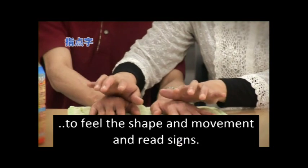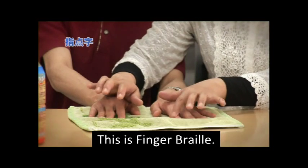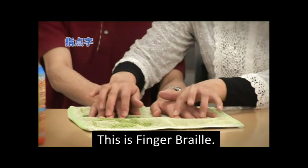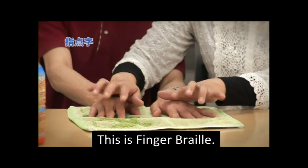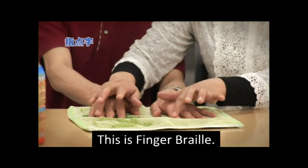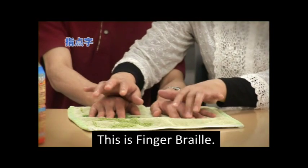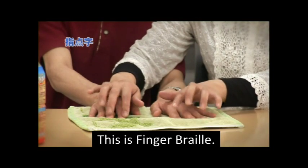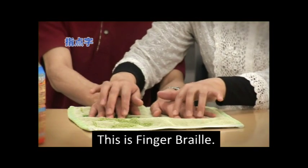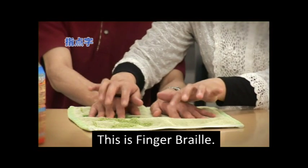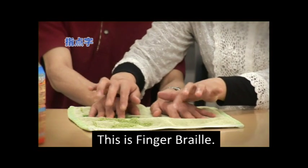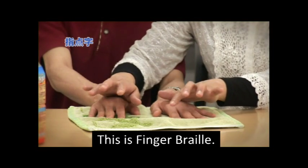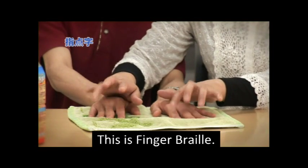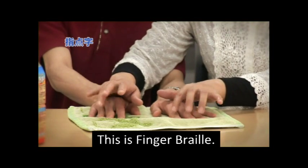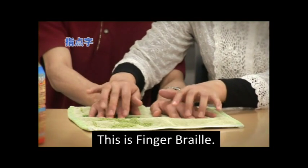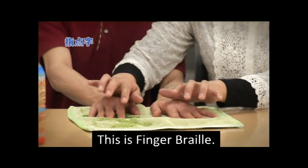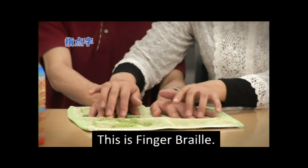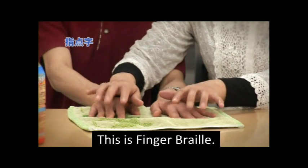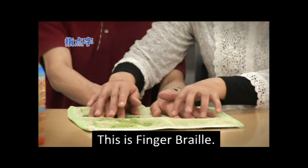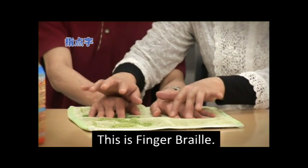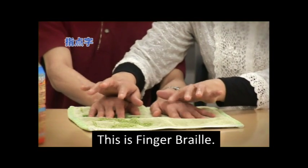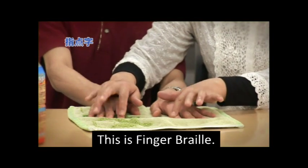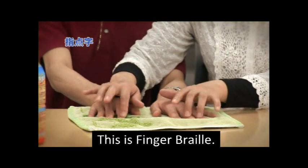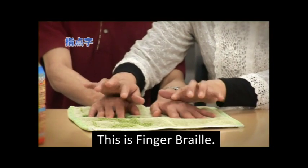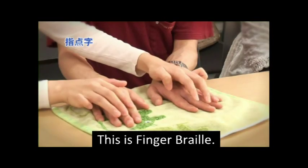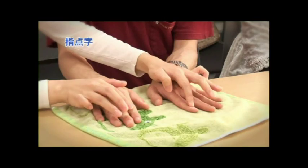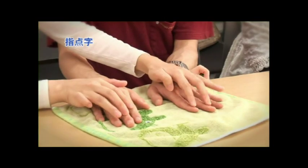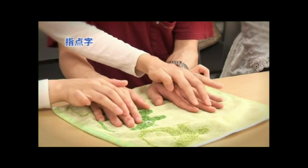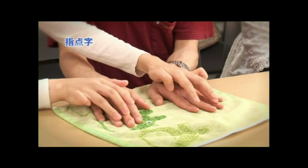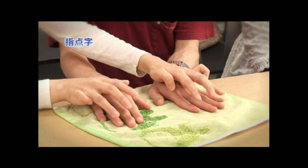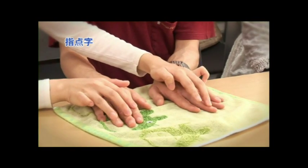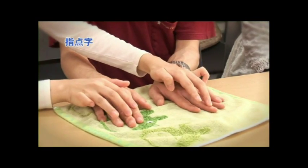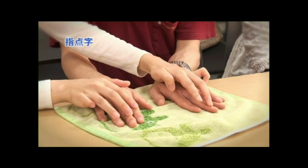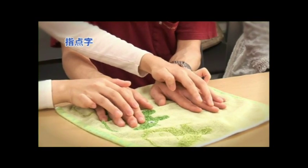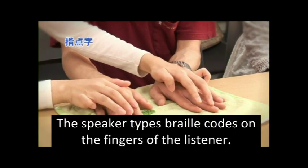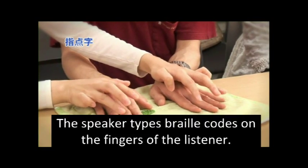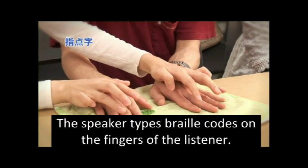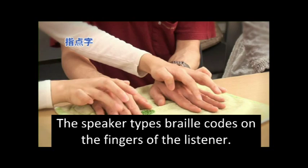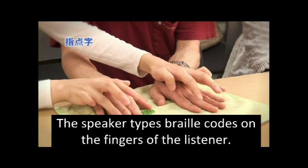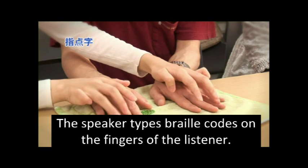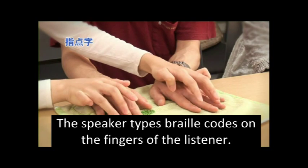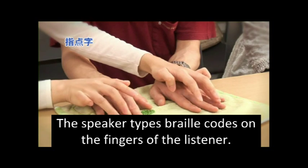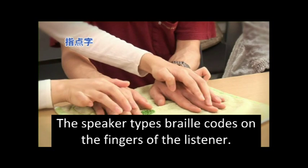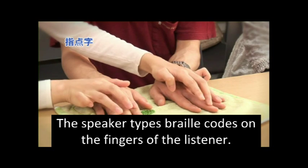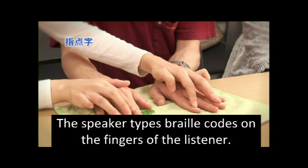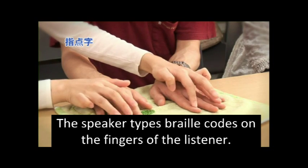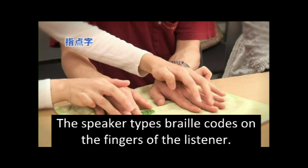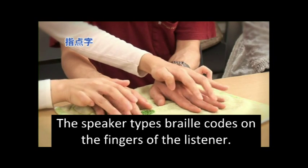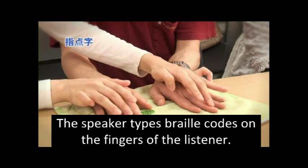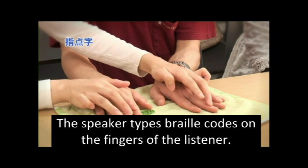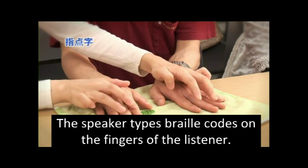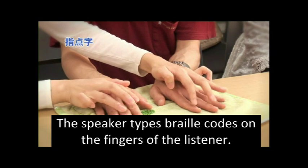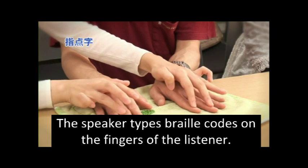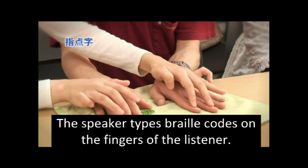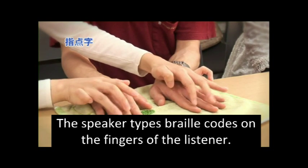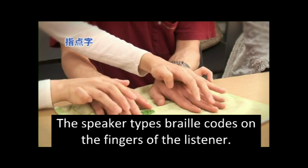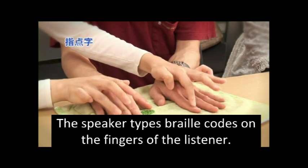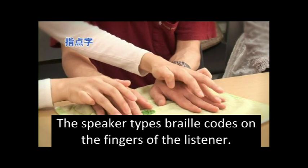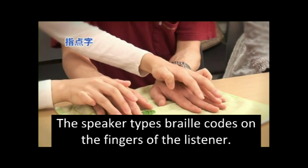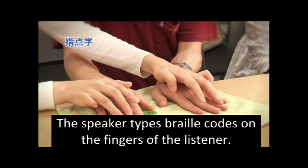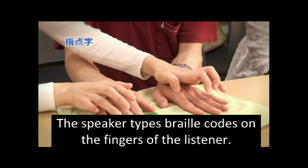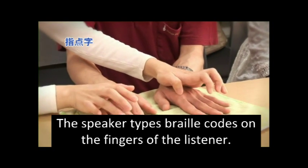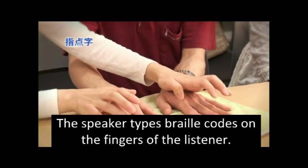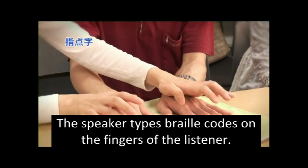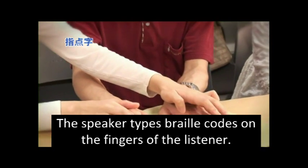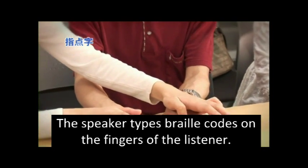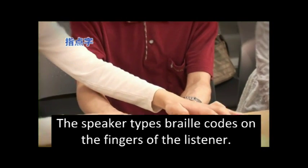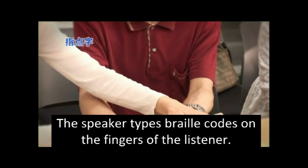指点字は、盲ろう者の指を点字タイプライターの6つのキーに見立て、左右の人差し指から